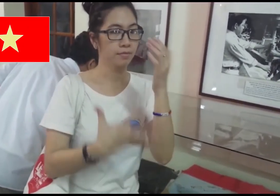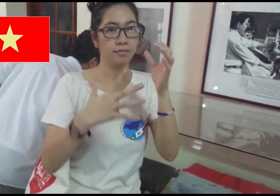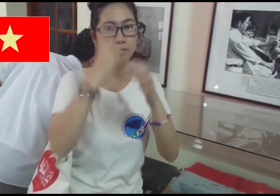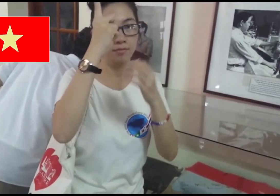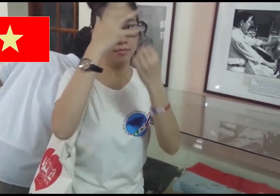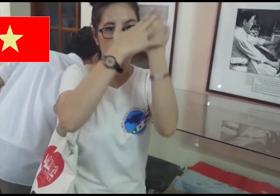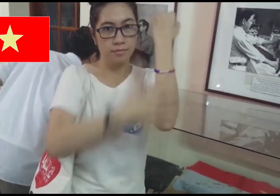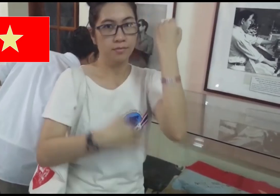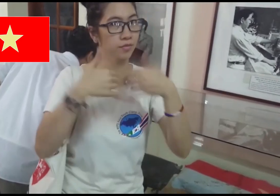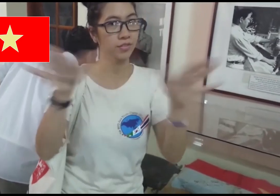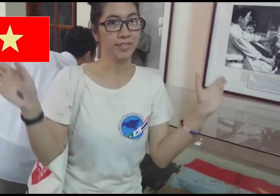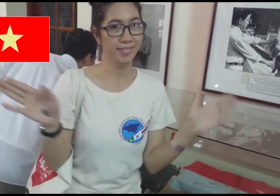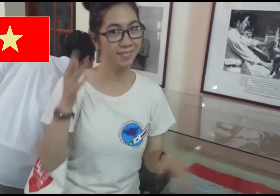heute kennen.